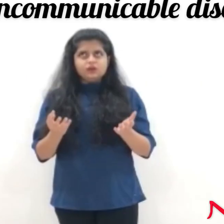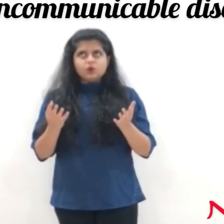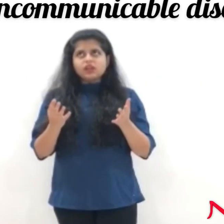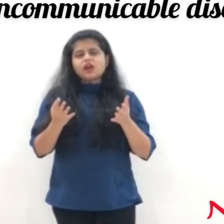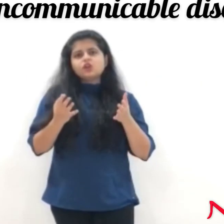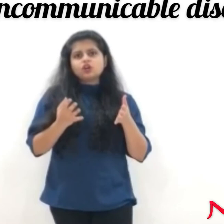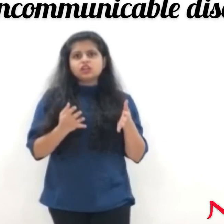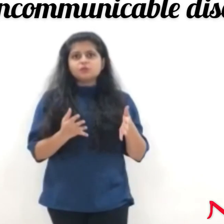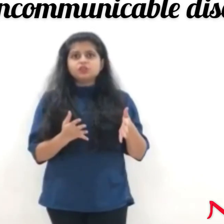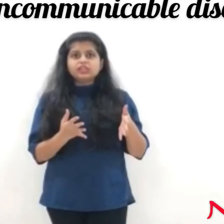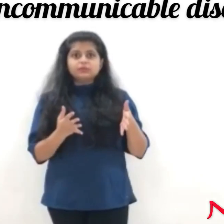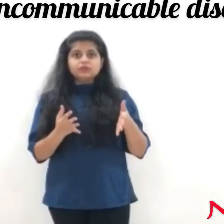व्हाट आर